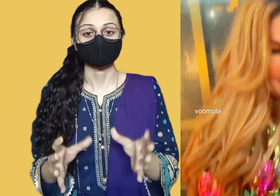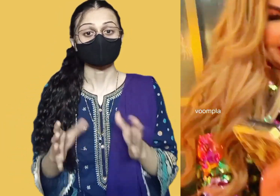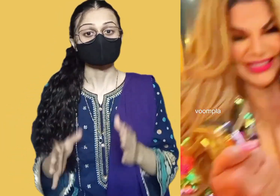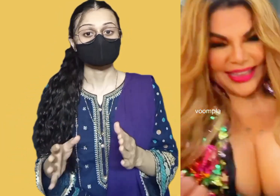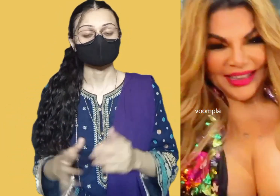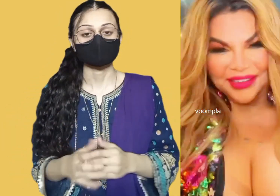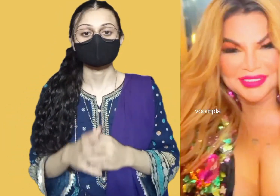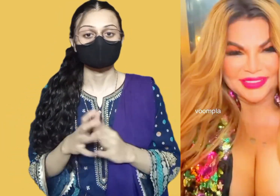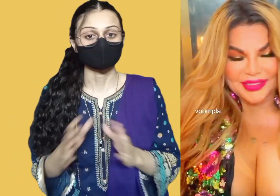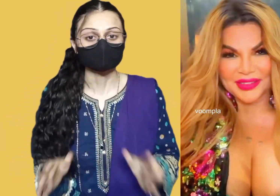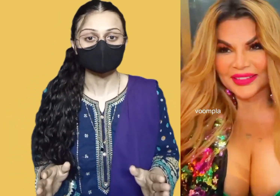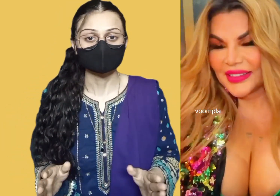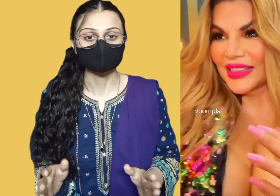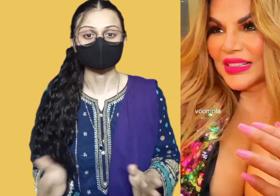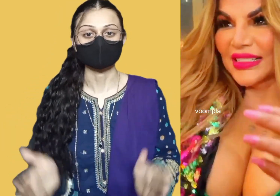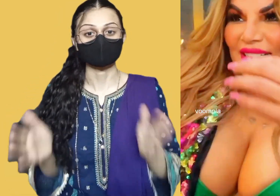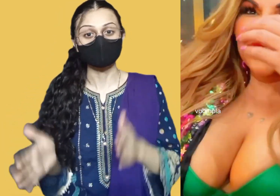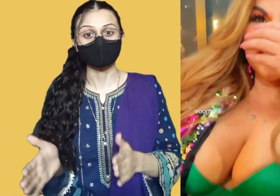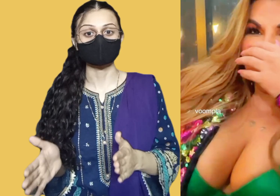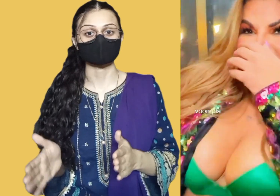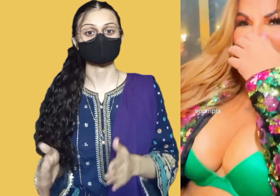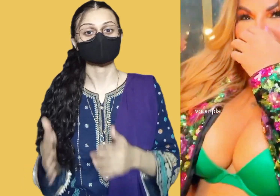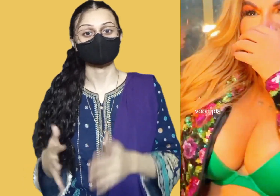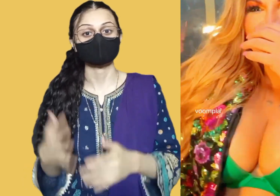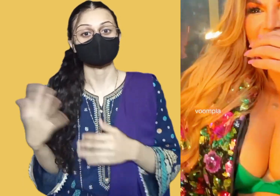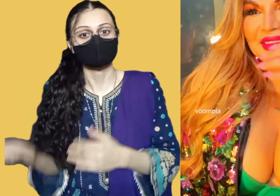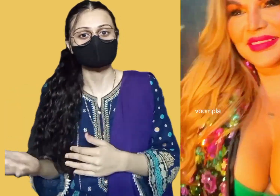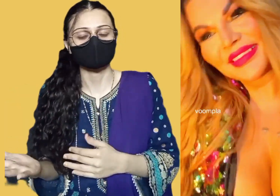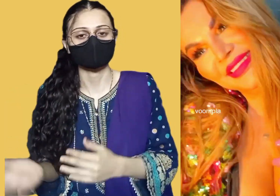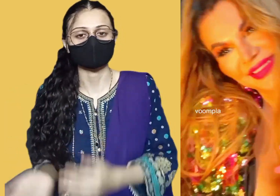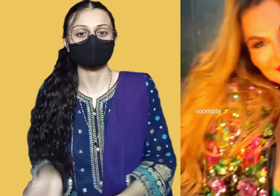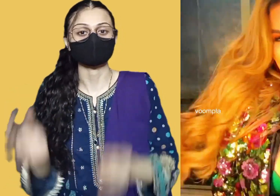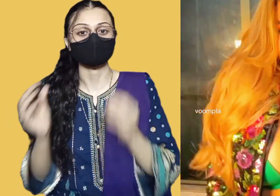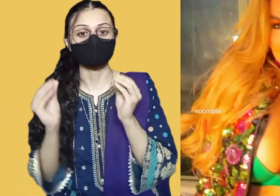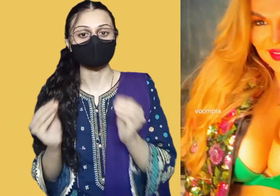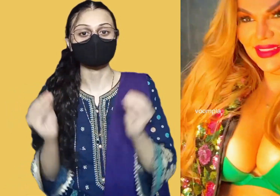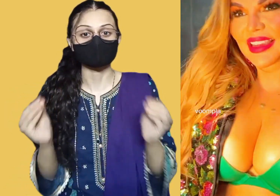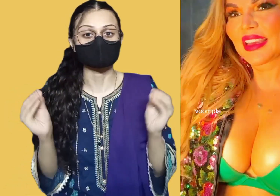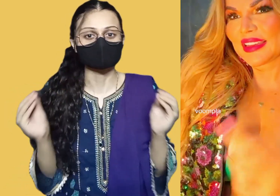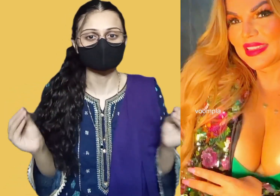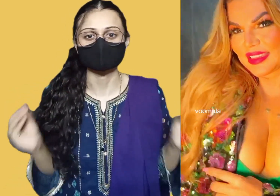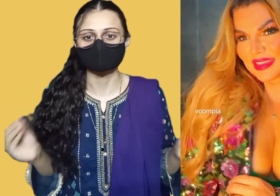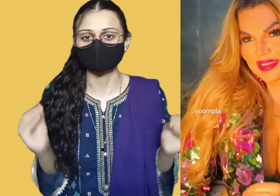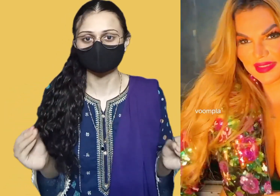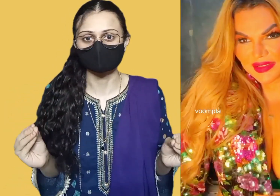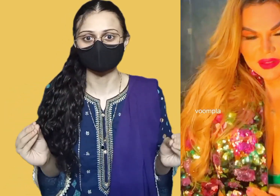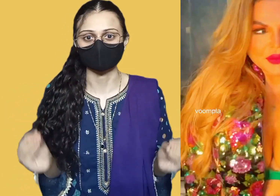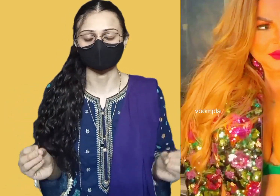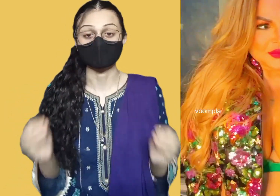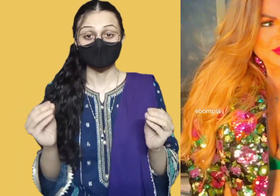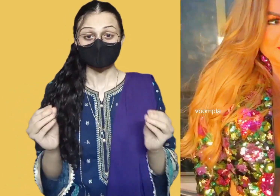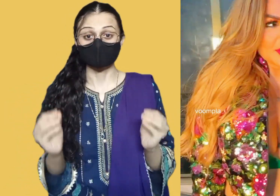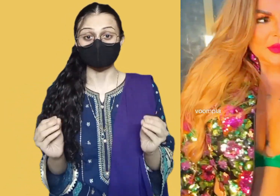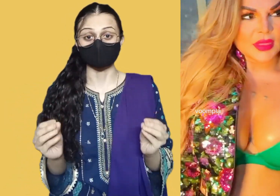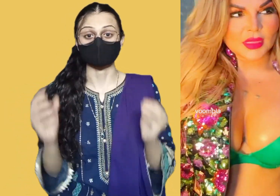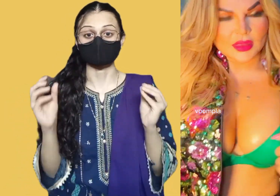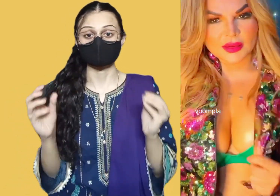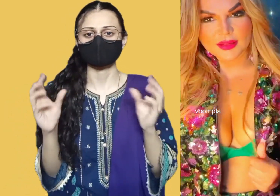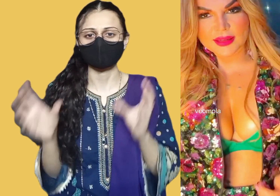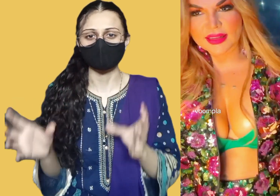आज से पहले कोई जानता भी नहीं था, वो आजकल कितने फेमस हुए हुए हैं, वो पेपराजीज की वजह से फेमस हुए हुए हैं। जी हाँ, जितने भी पेप्स